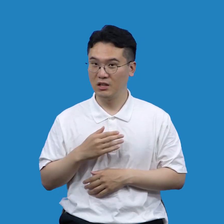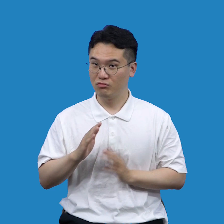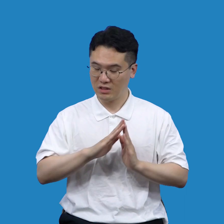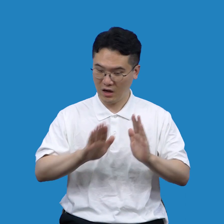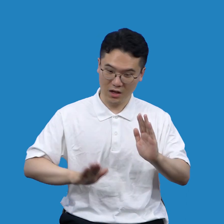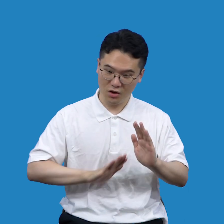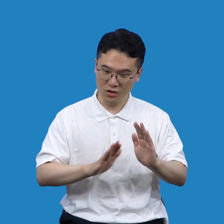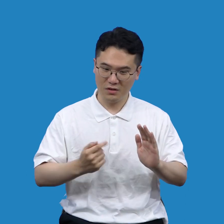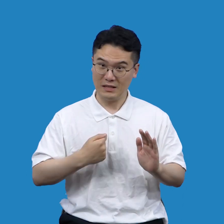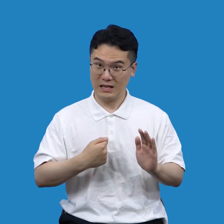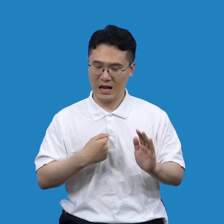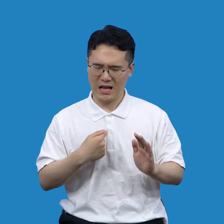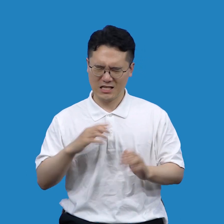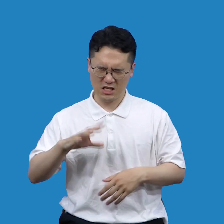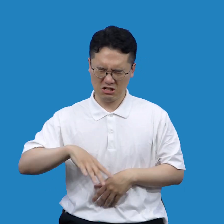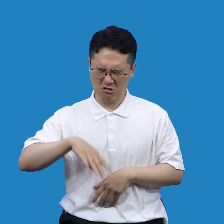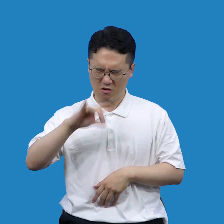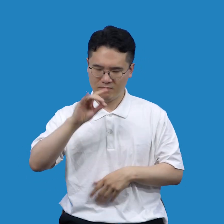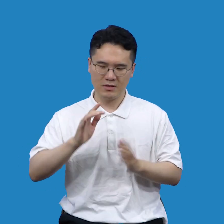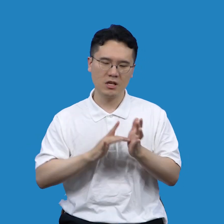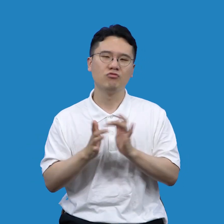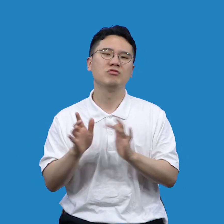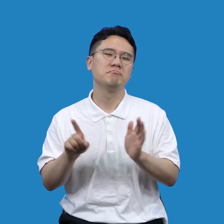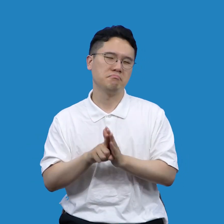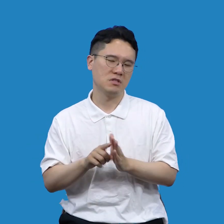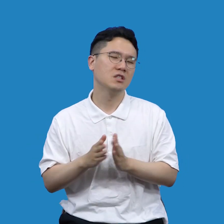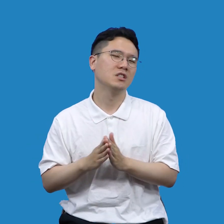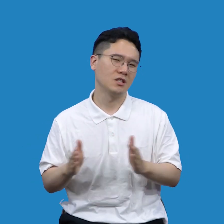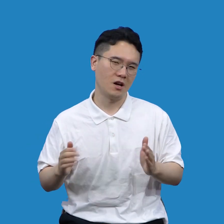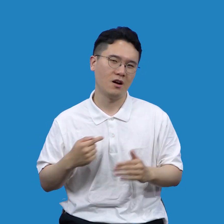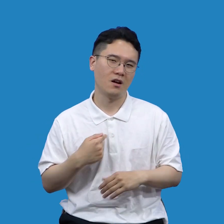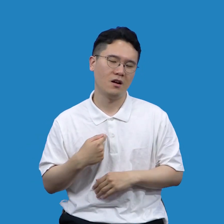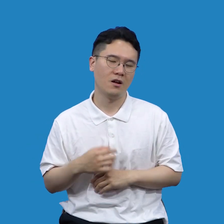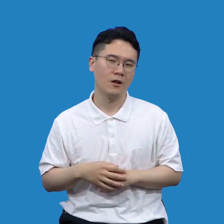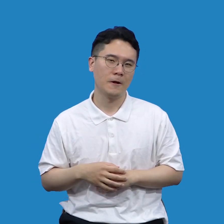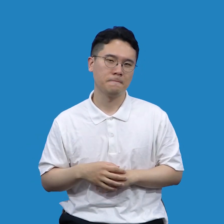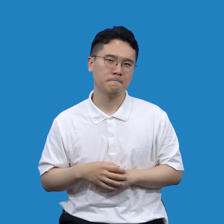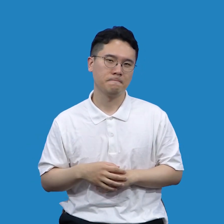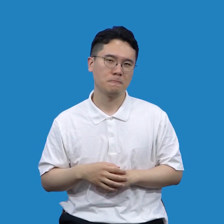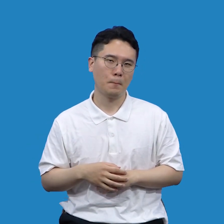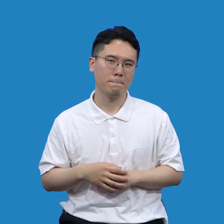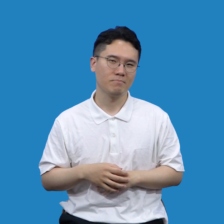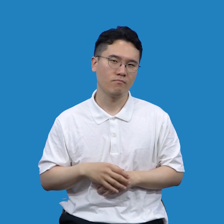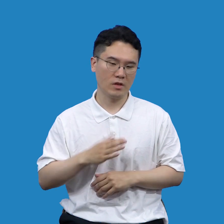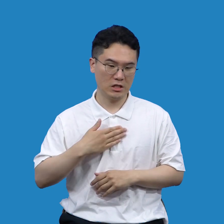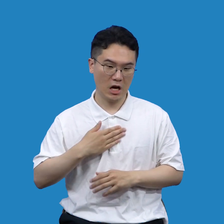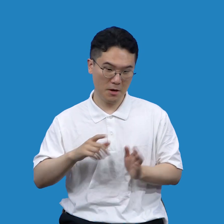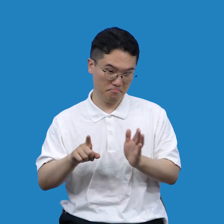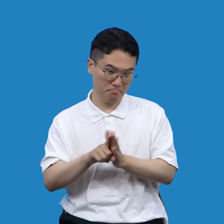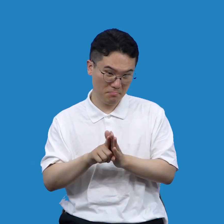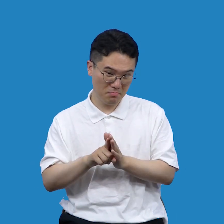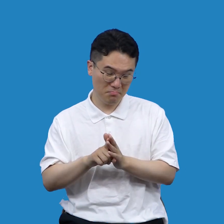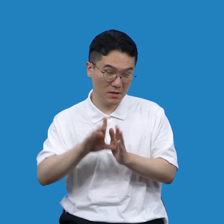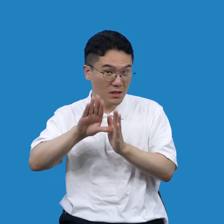믿었어요. 그러니까 제가 예수를 믿을 때 우리 집안에 사돈의 팔촌까지